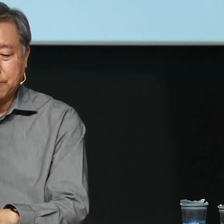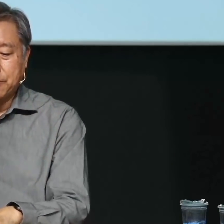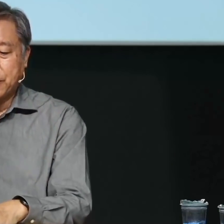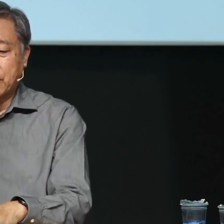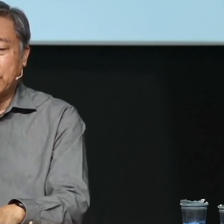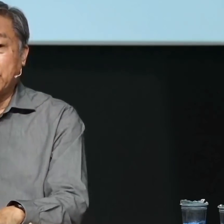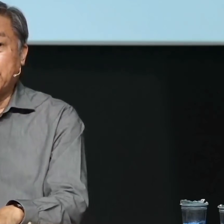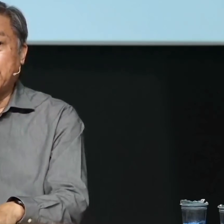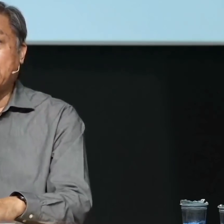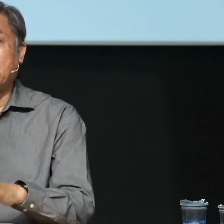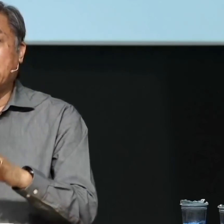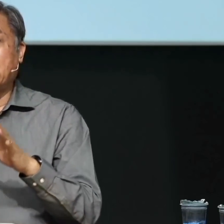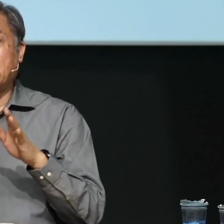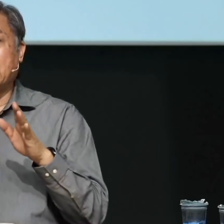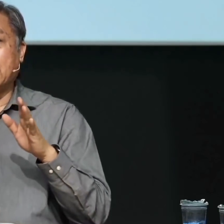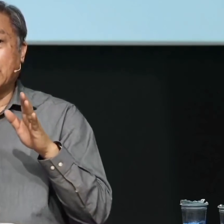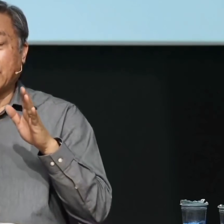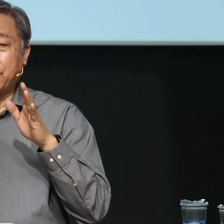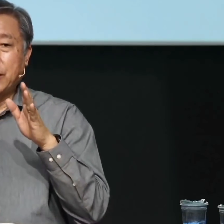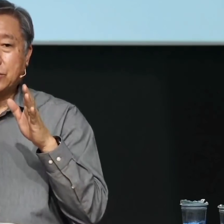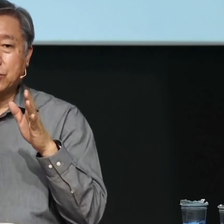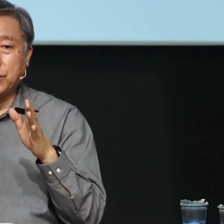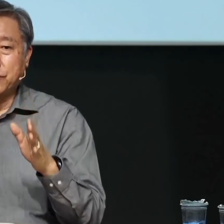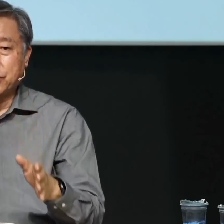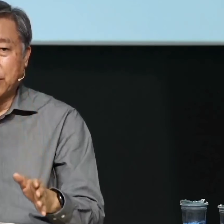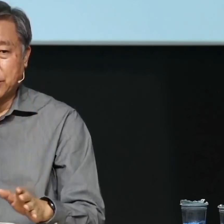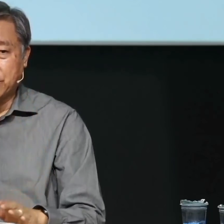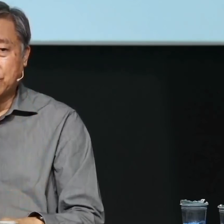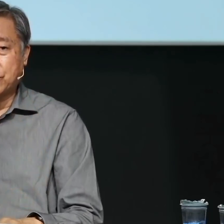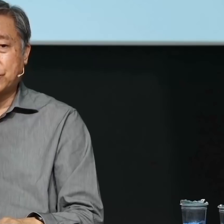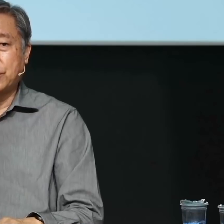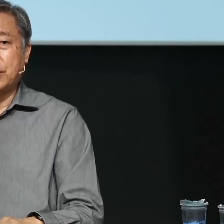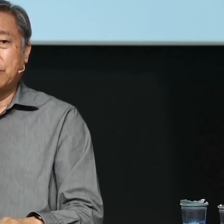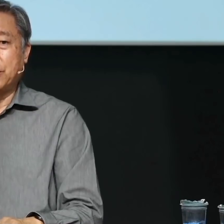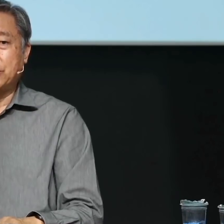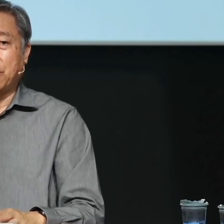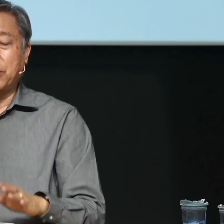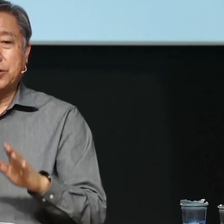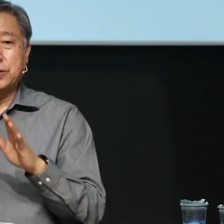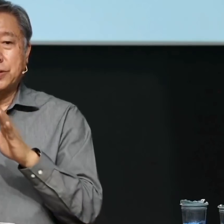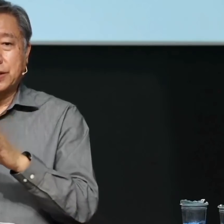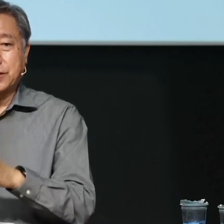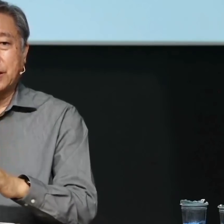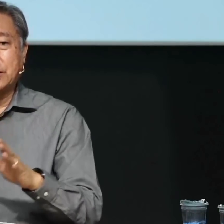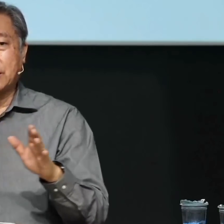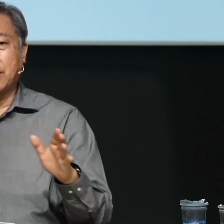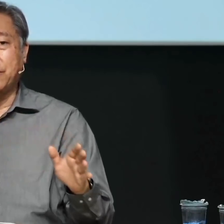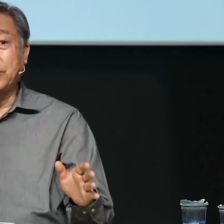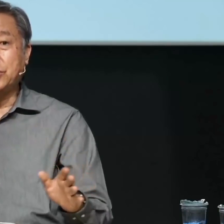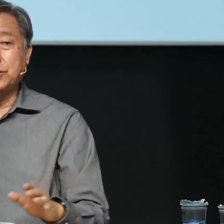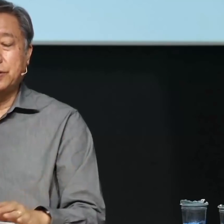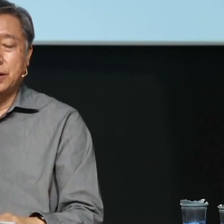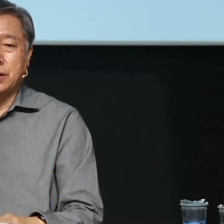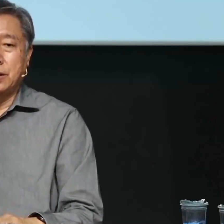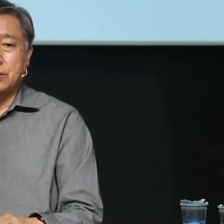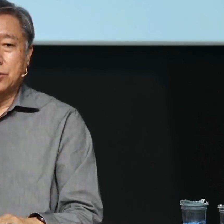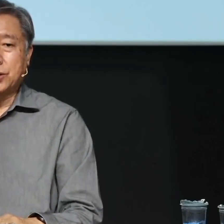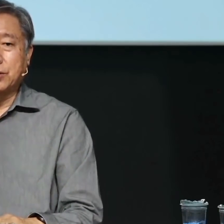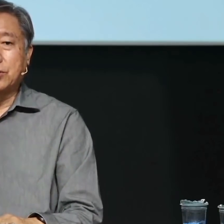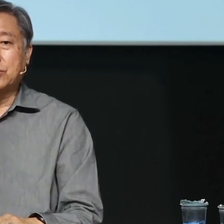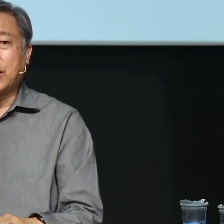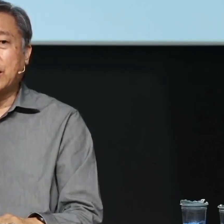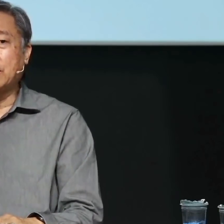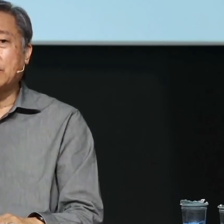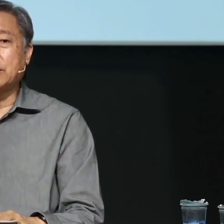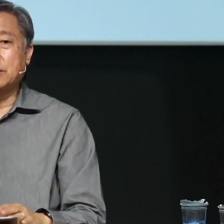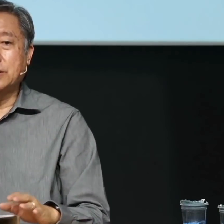semestre, e através do livro de Mateus, principalmente 16 até 20, o